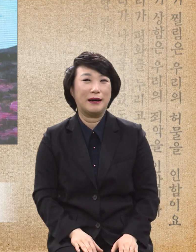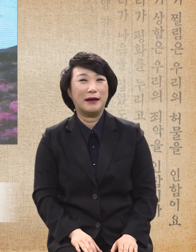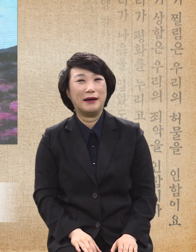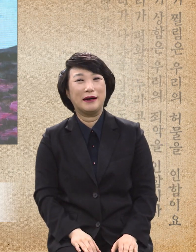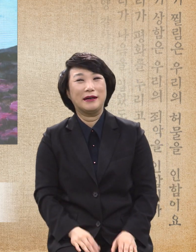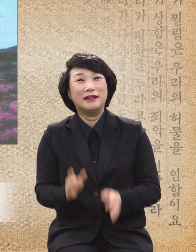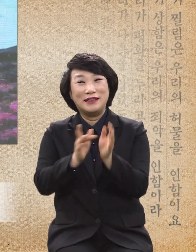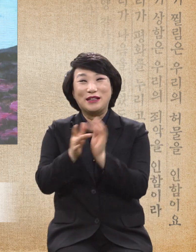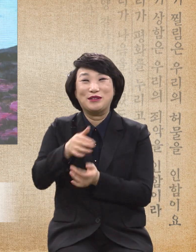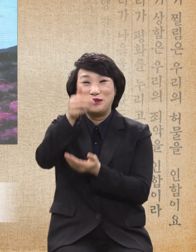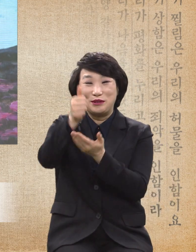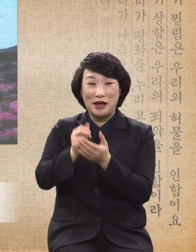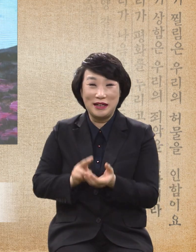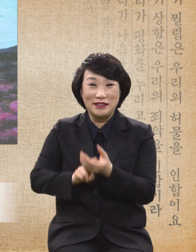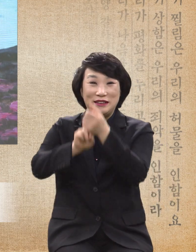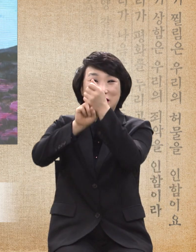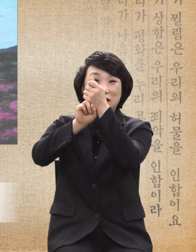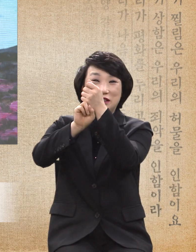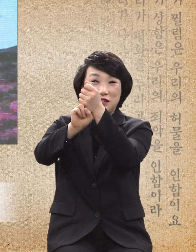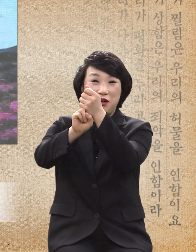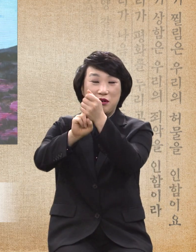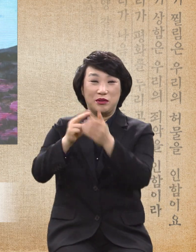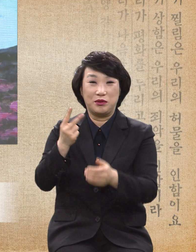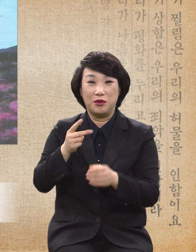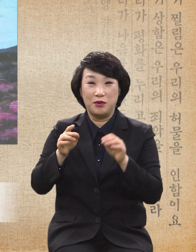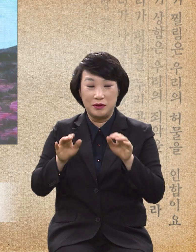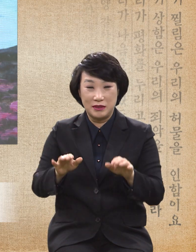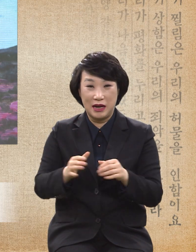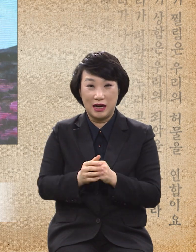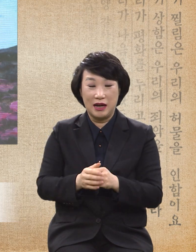예, 예수의 이적을 그리고